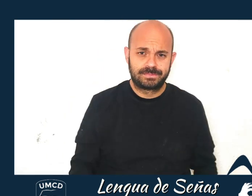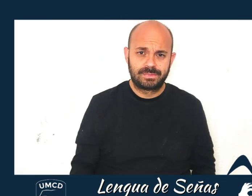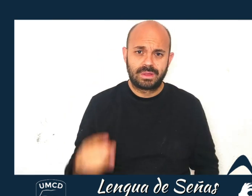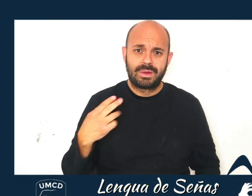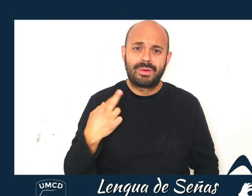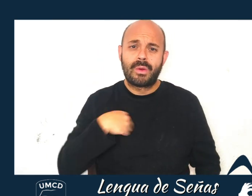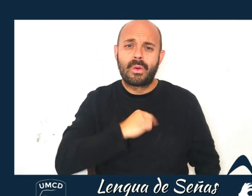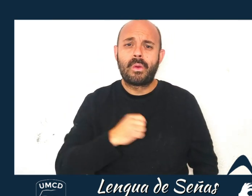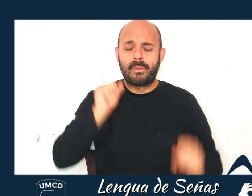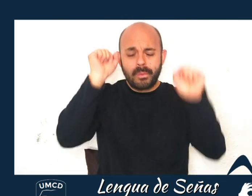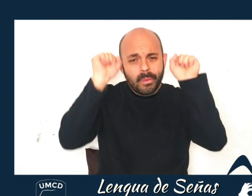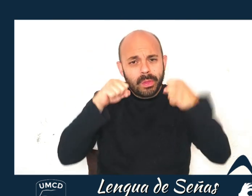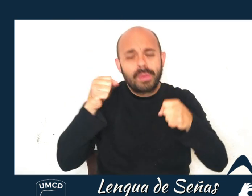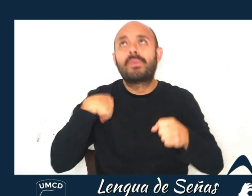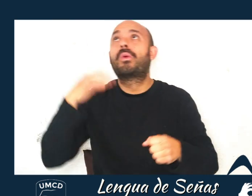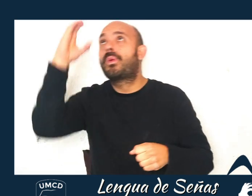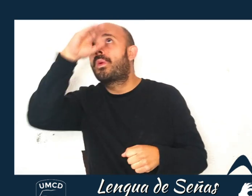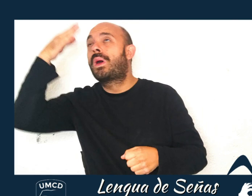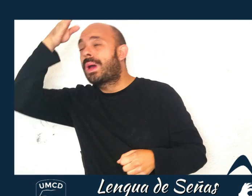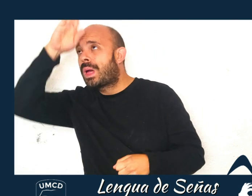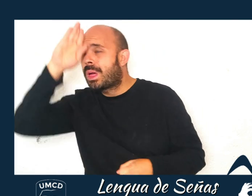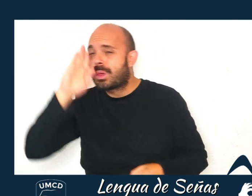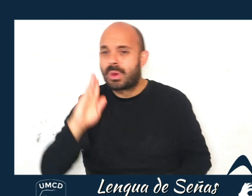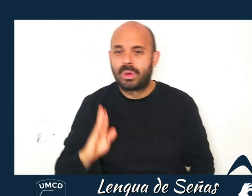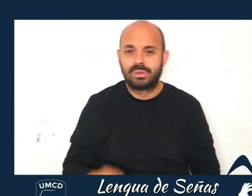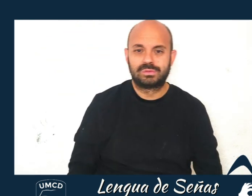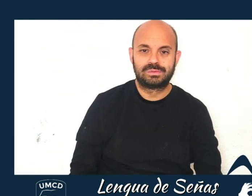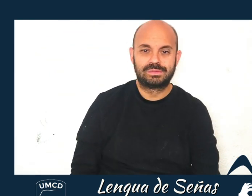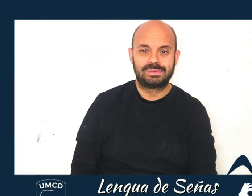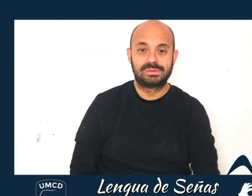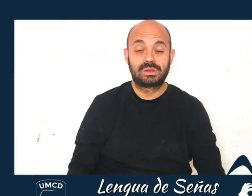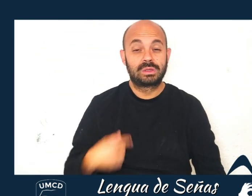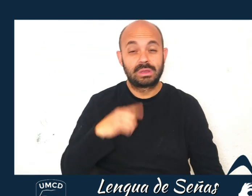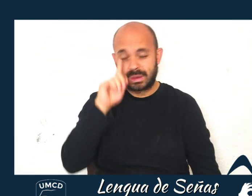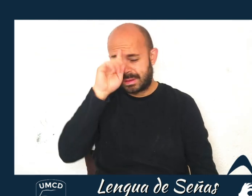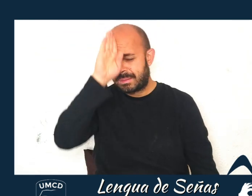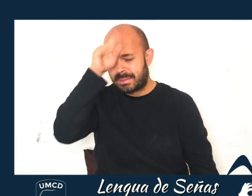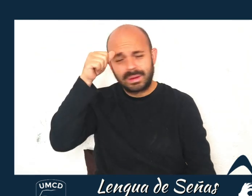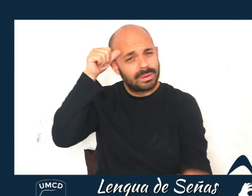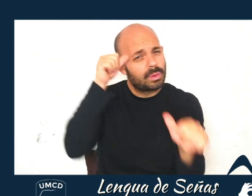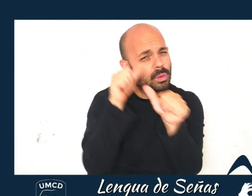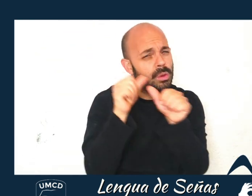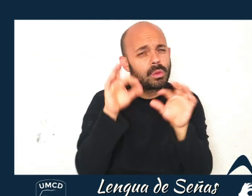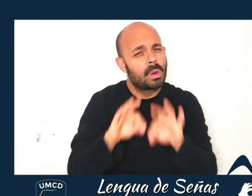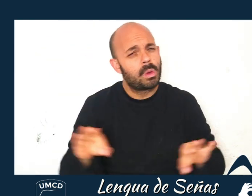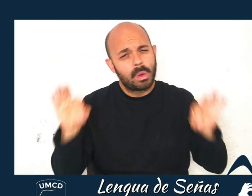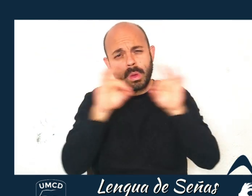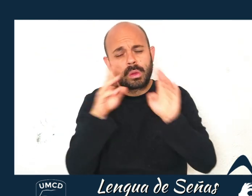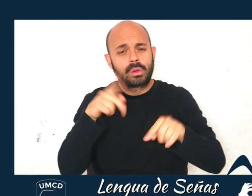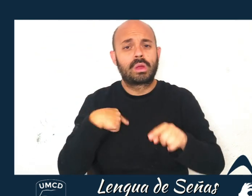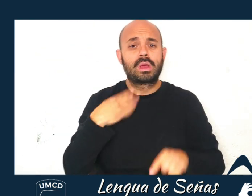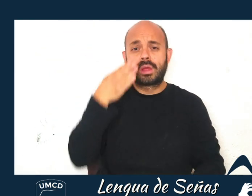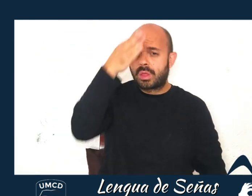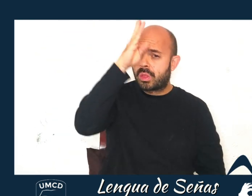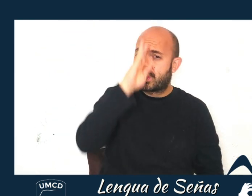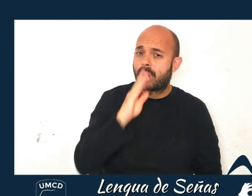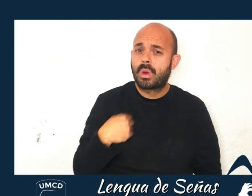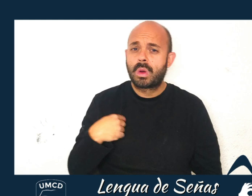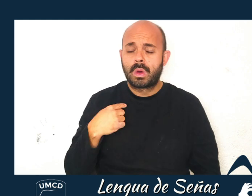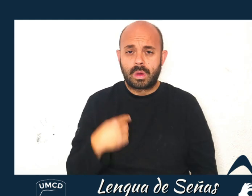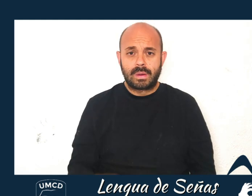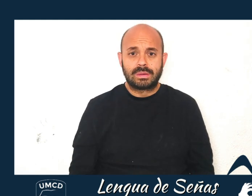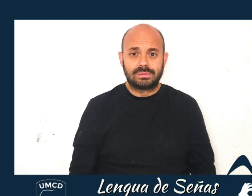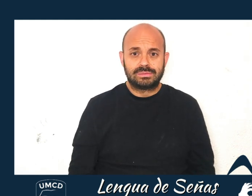Es así como nosotros podemos encontrar la sabiduría para nosotros. Recordando algo muy importante, la